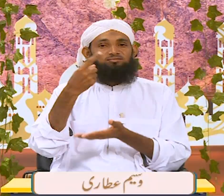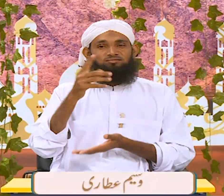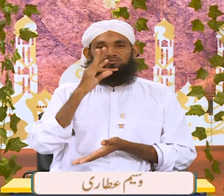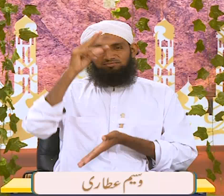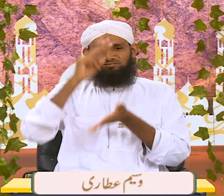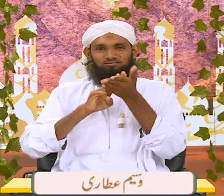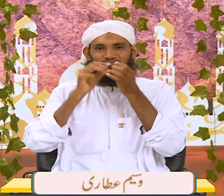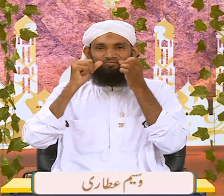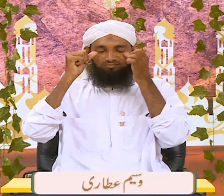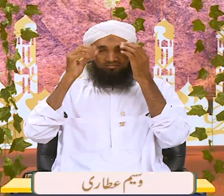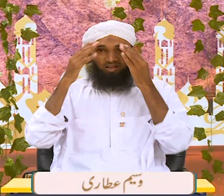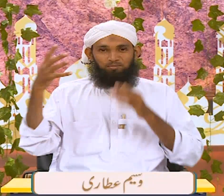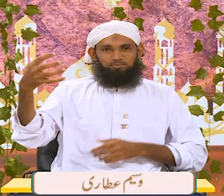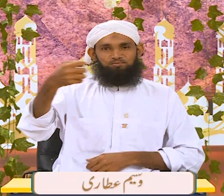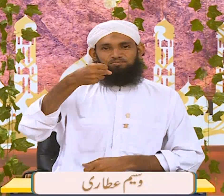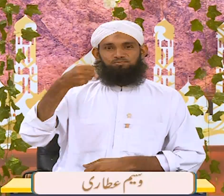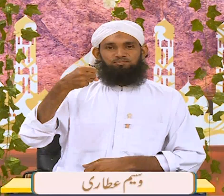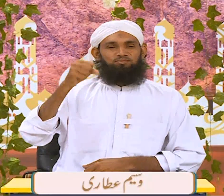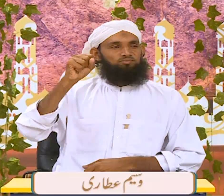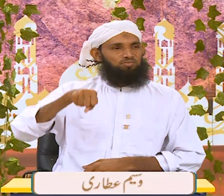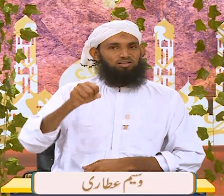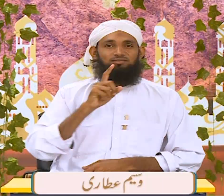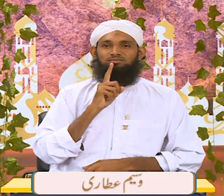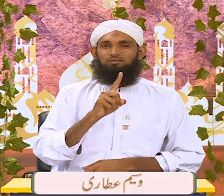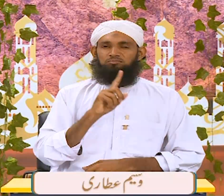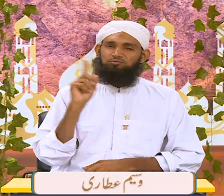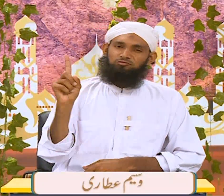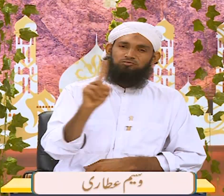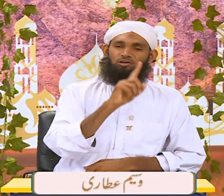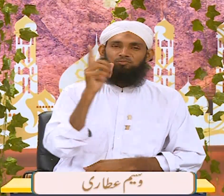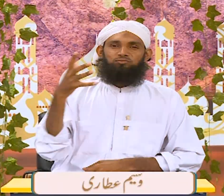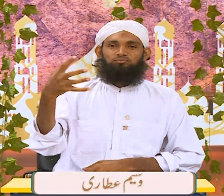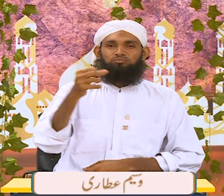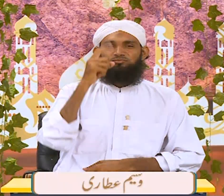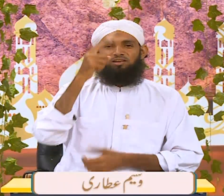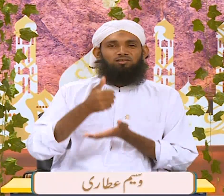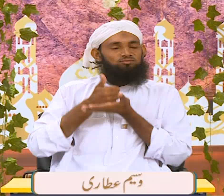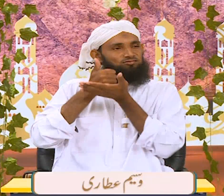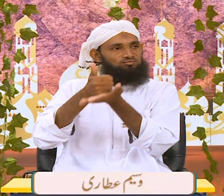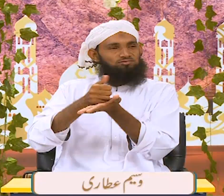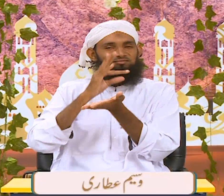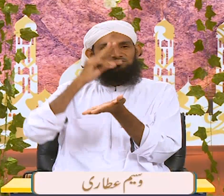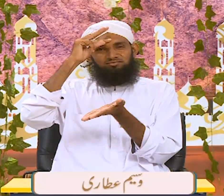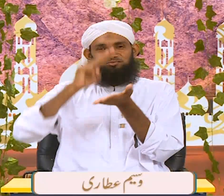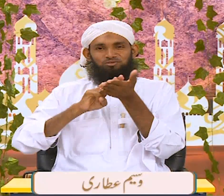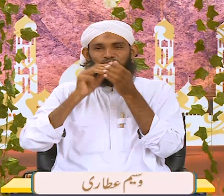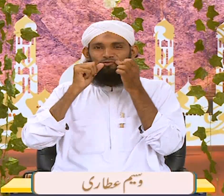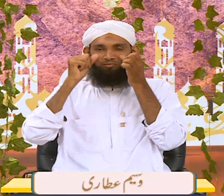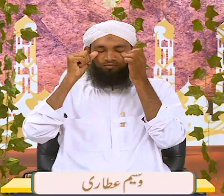کیا، مالک و مختار بنایا۔ غرض جو کچھ اللہ پاک کا ہے سب سرکار علی وقار مکی مدنی تاجدار صلی اللہ علیہ